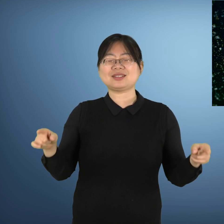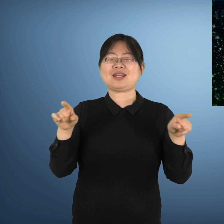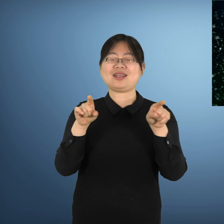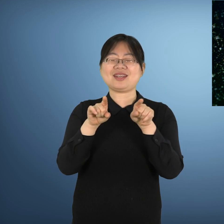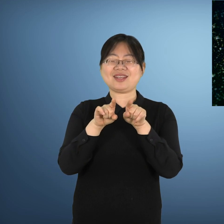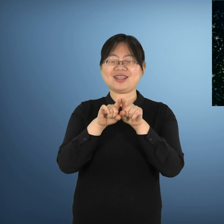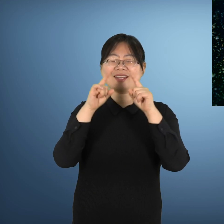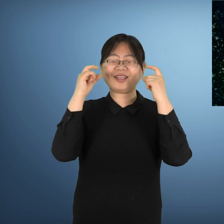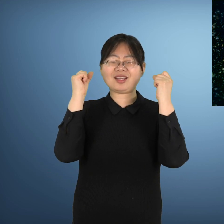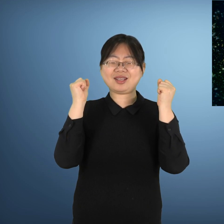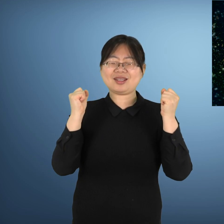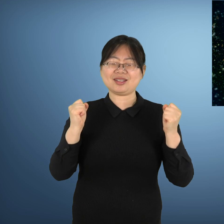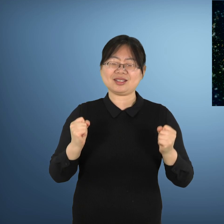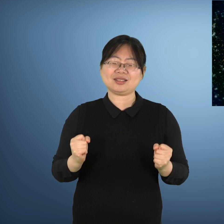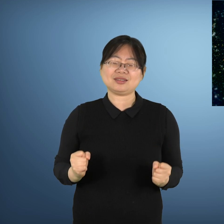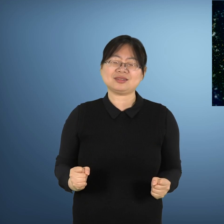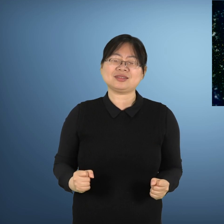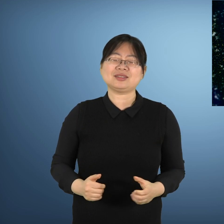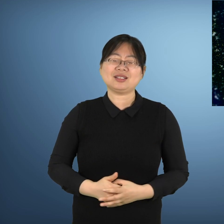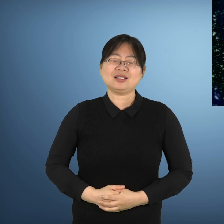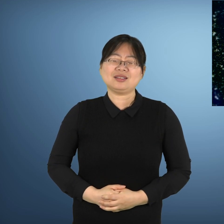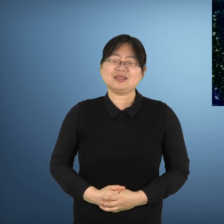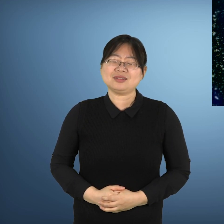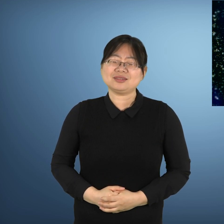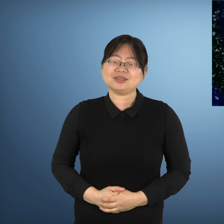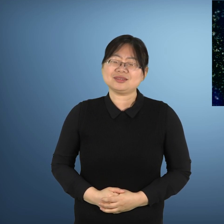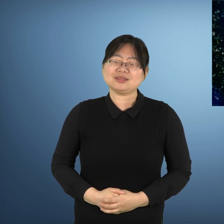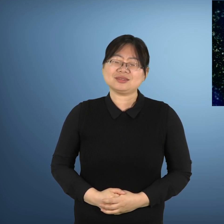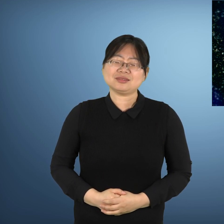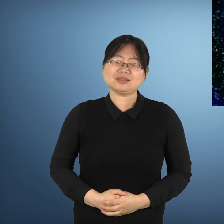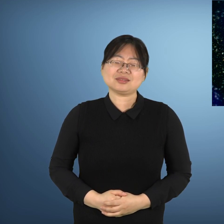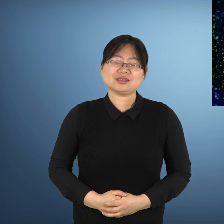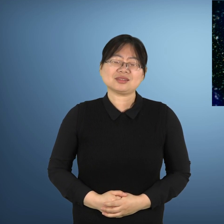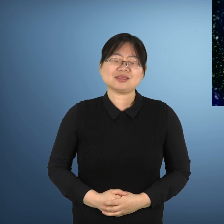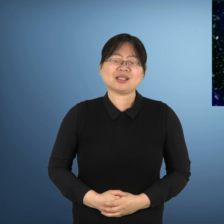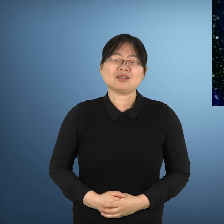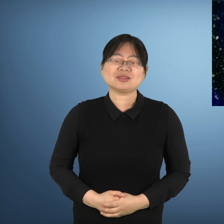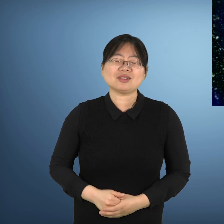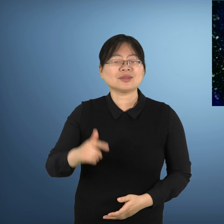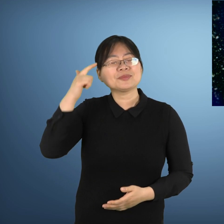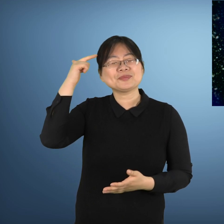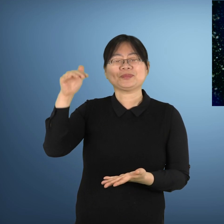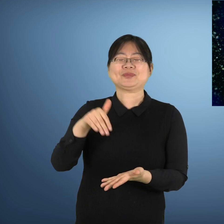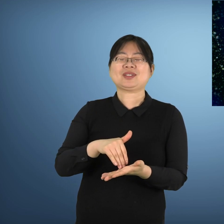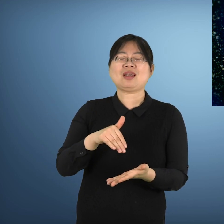하시네. 후회도